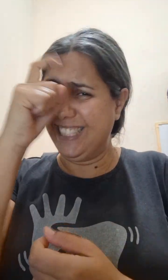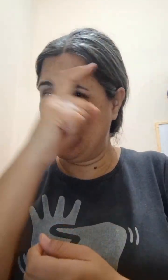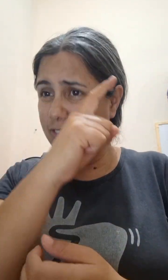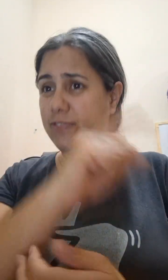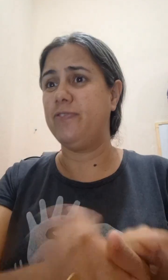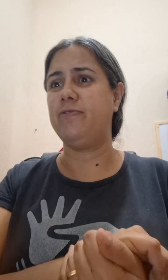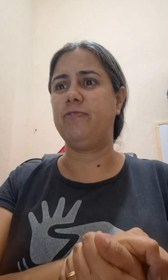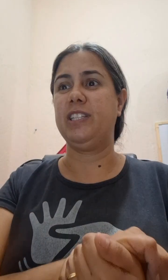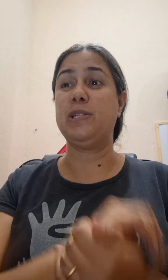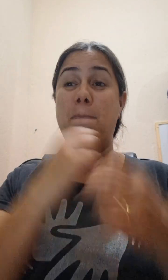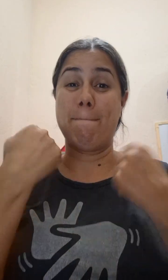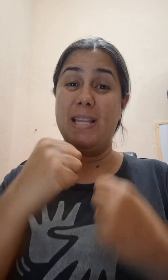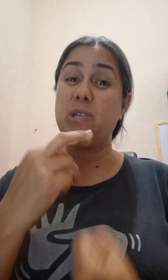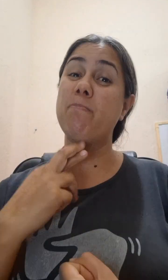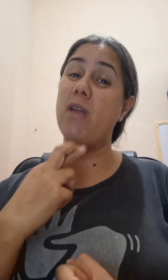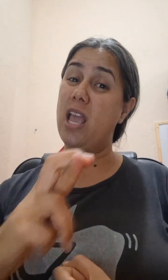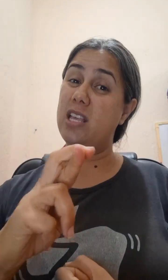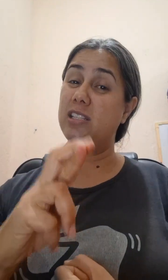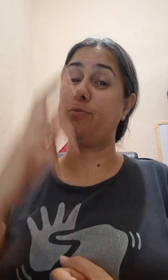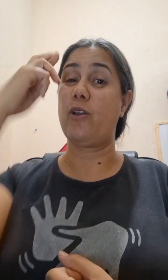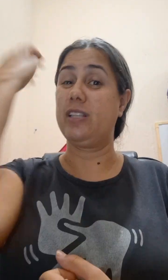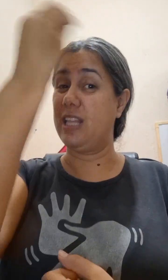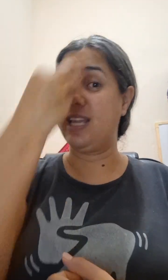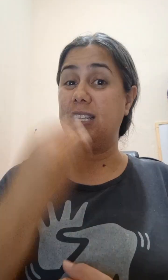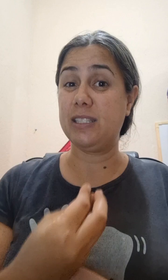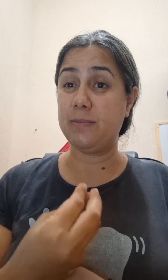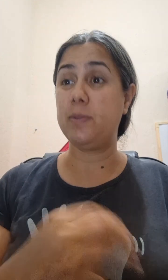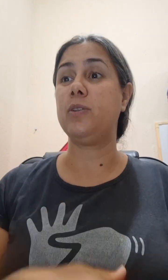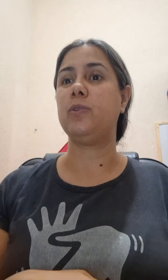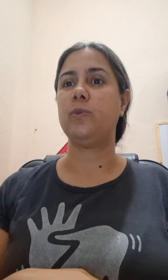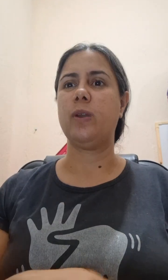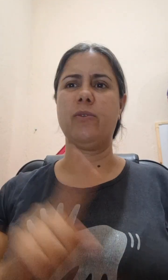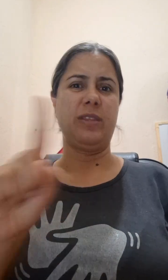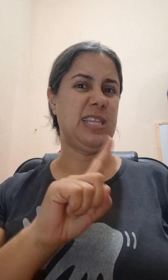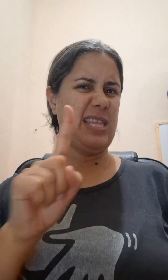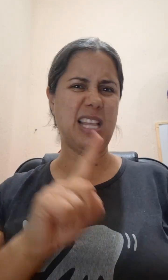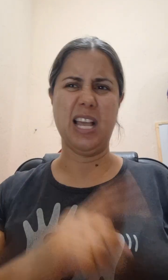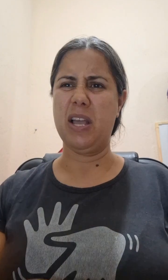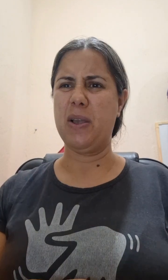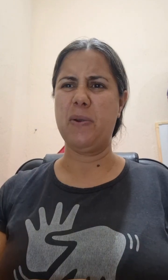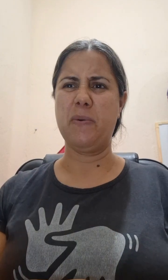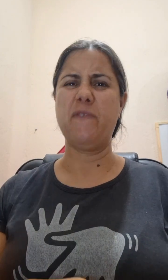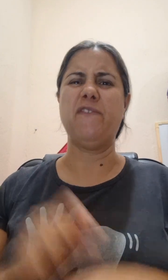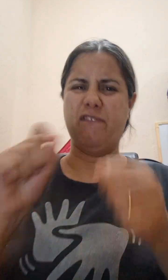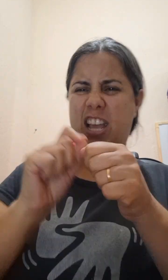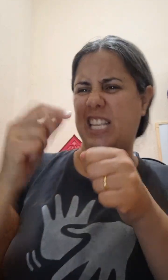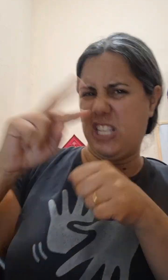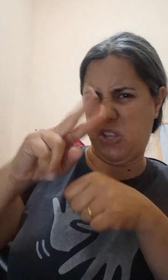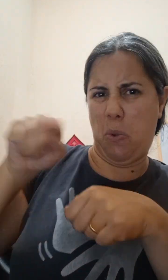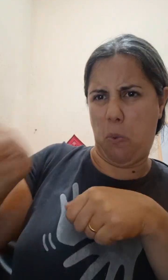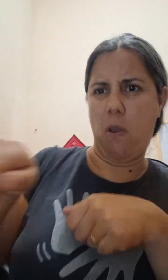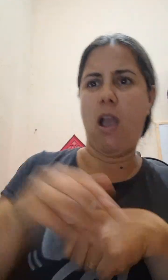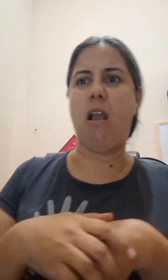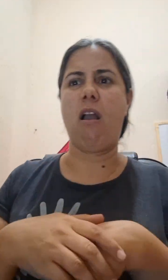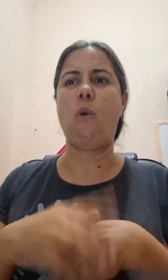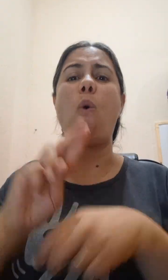queixa? A queixa é um ponto difícil que precisa de uma resposta espiritual.